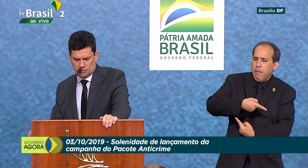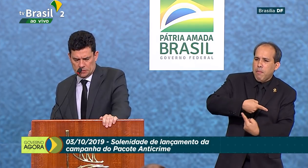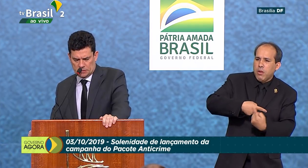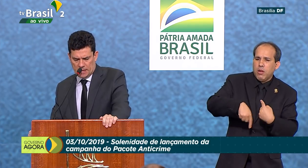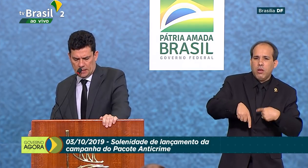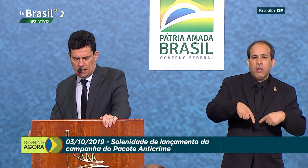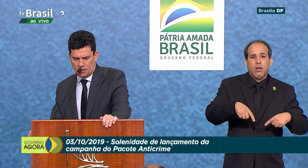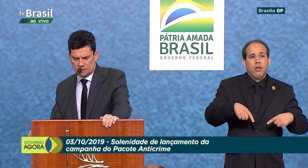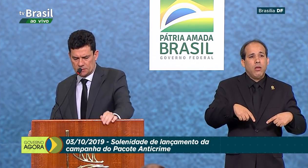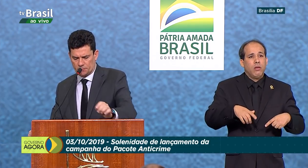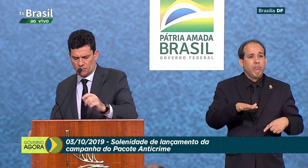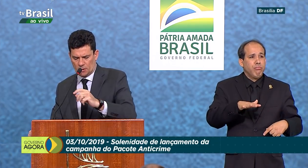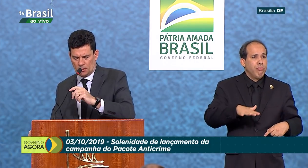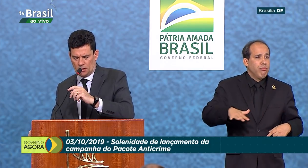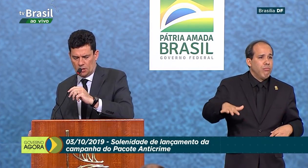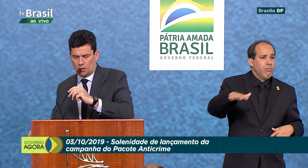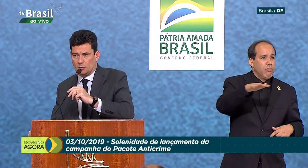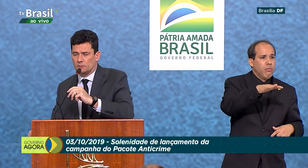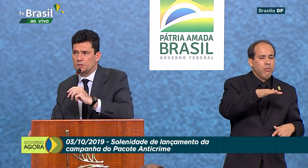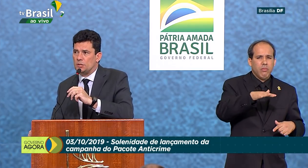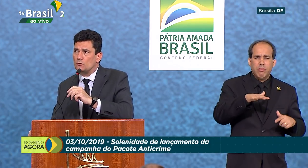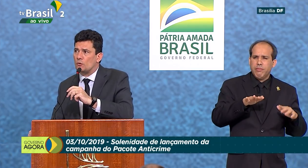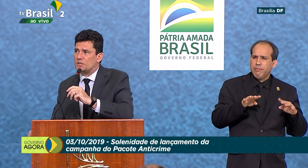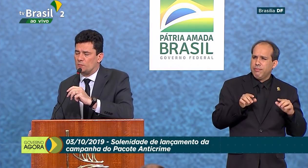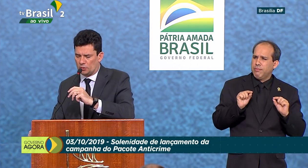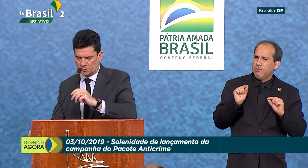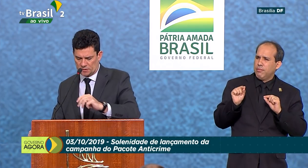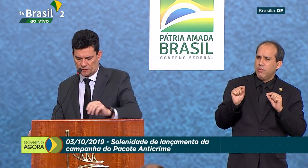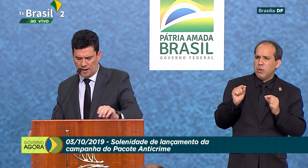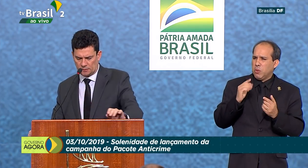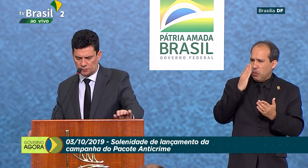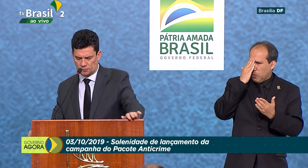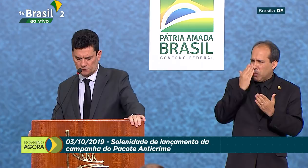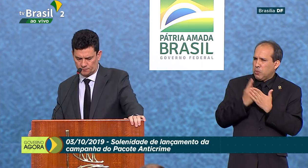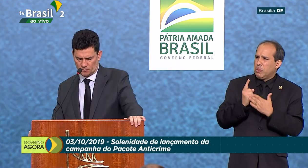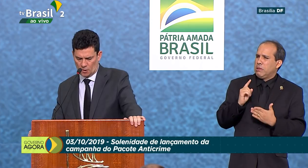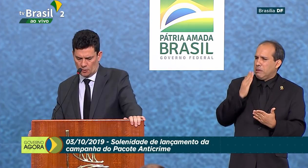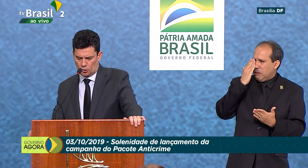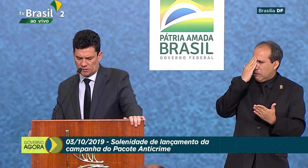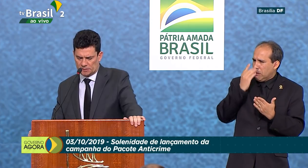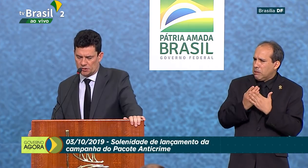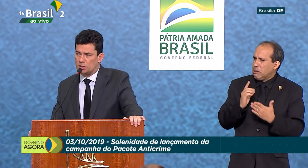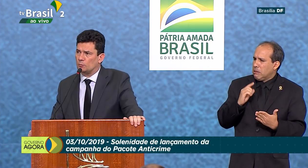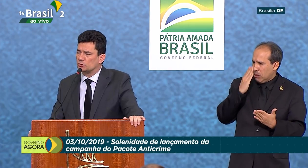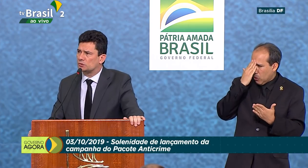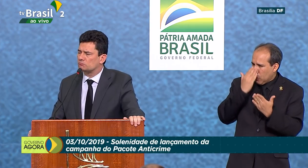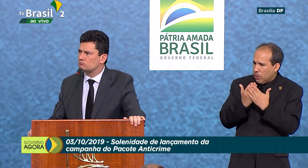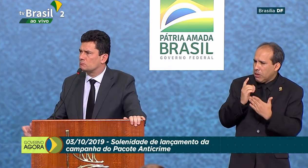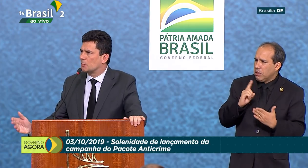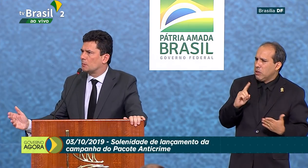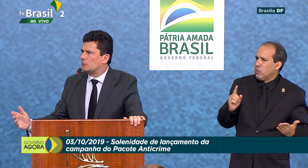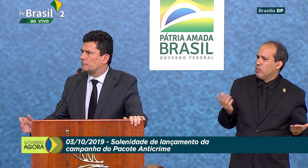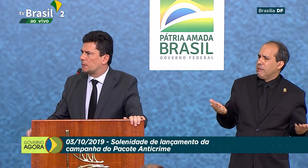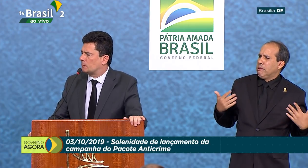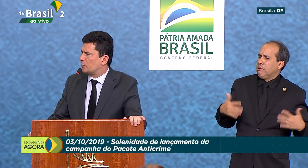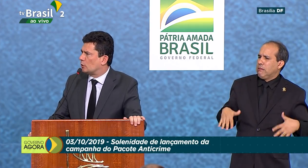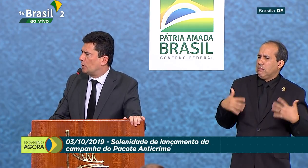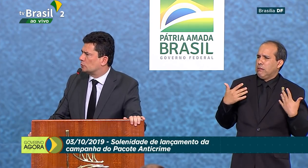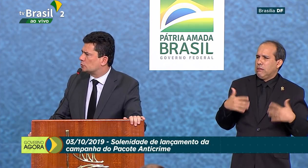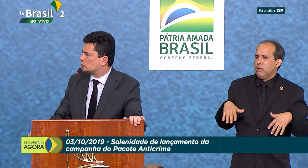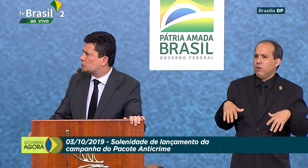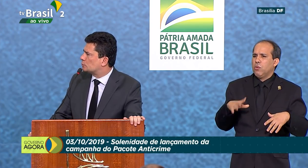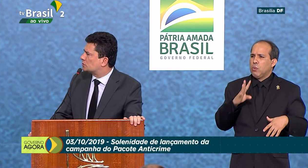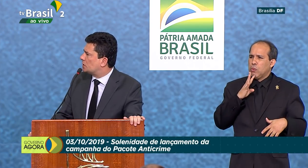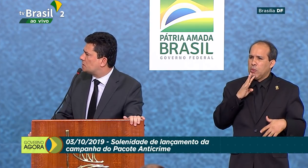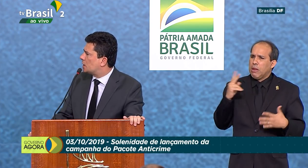incredulidade daqueles que tinham conhecimento desses fatos. Nós assistimos